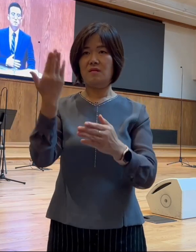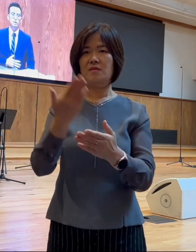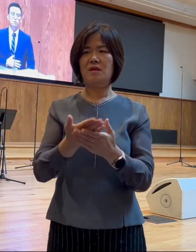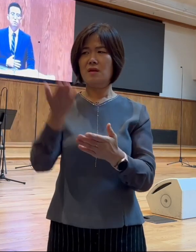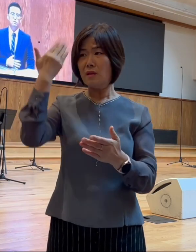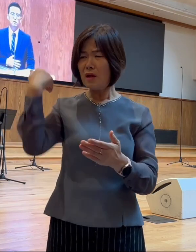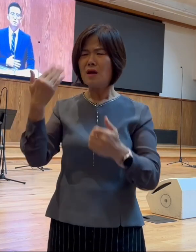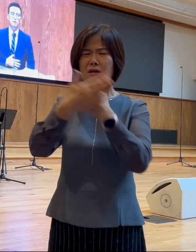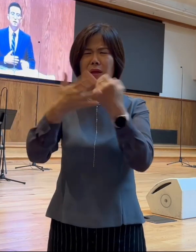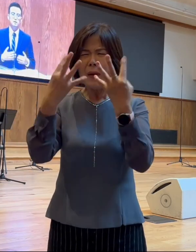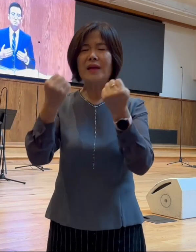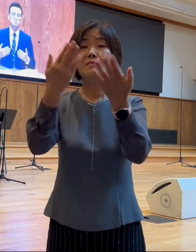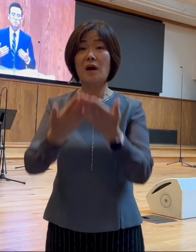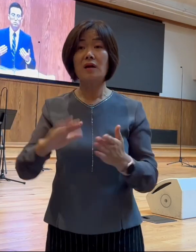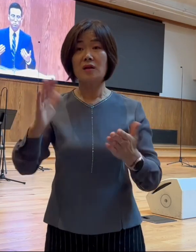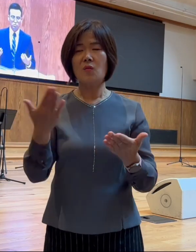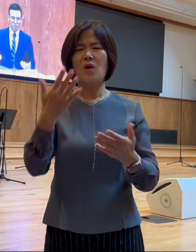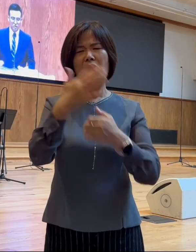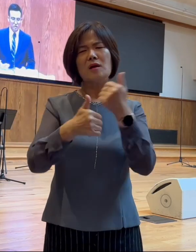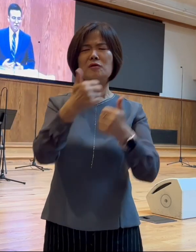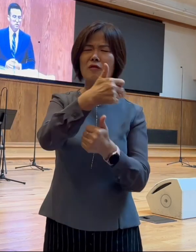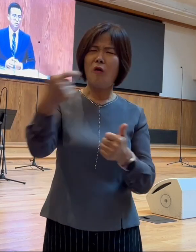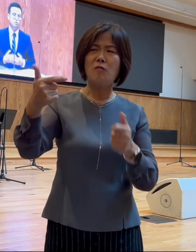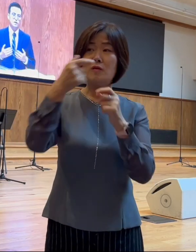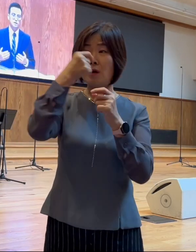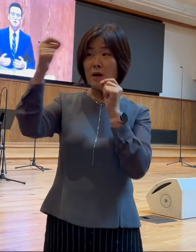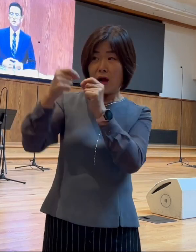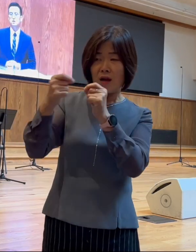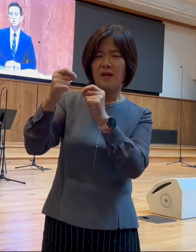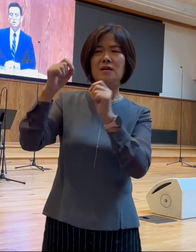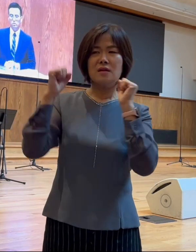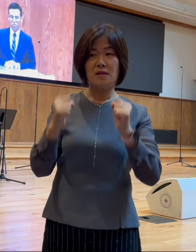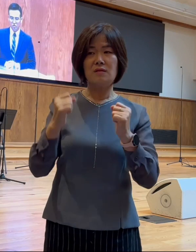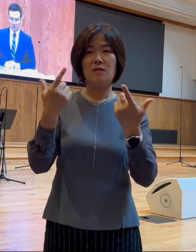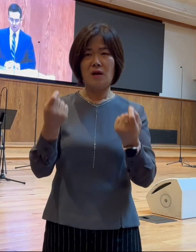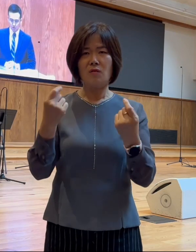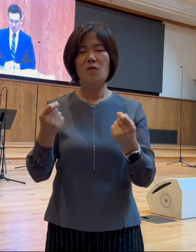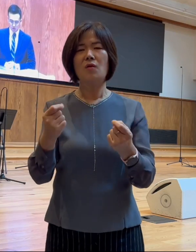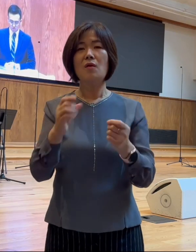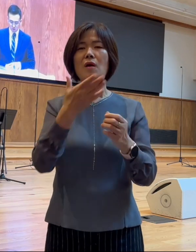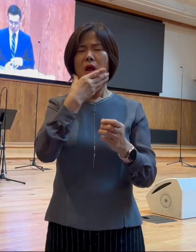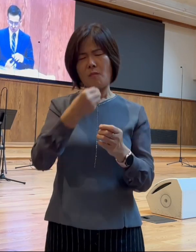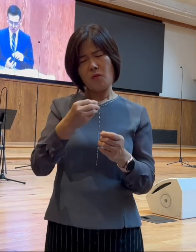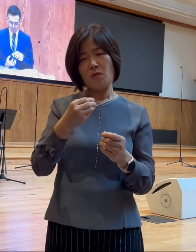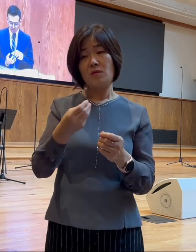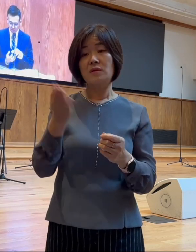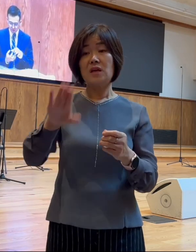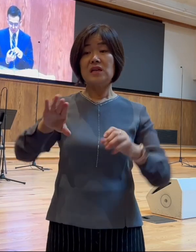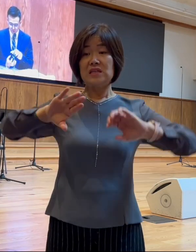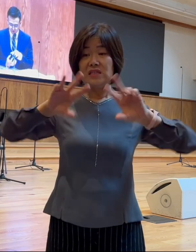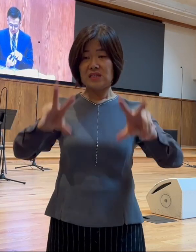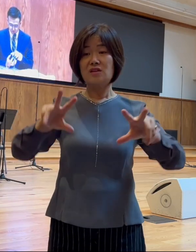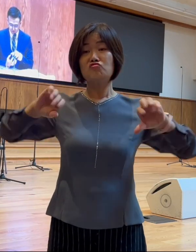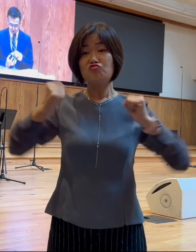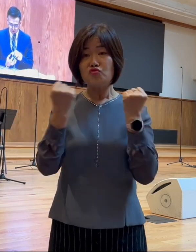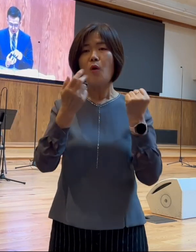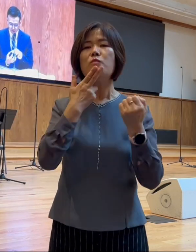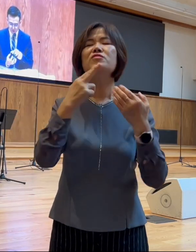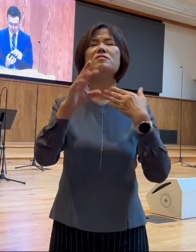많이 받고 막 하나님이 너무 친근하게 느껴지고 가까이 계신 것 같고, 그러다가 이 순종의 파트가